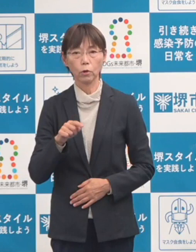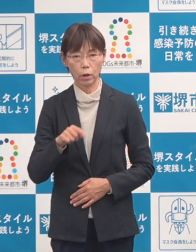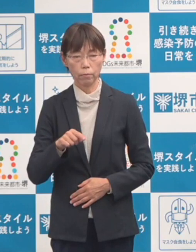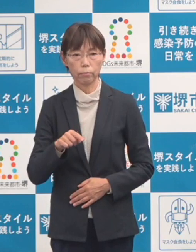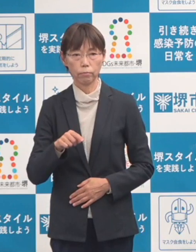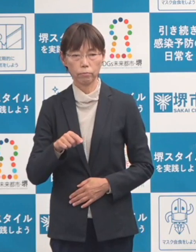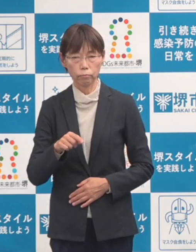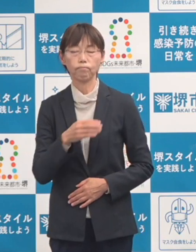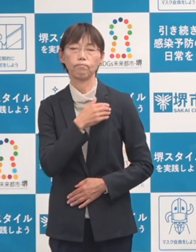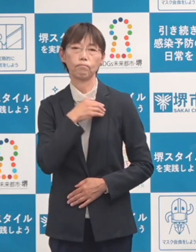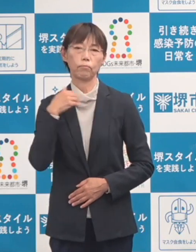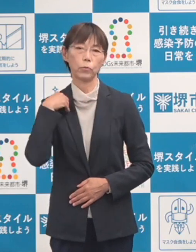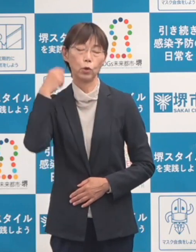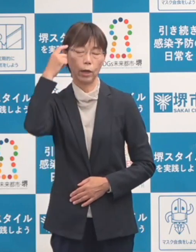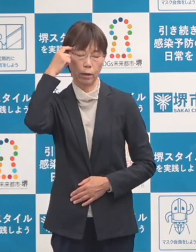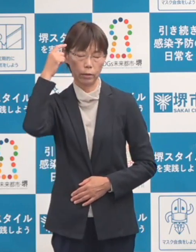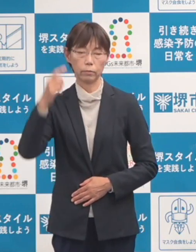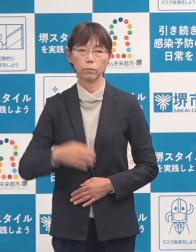ています。